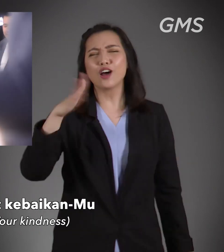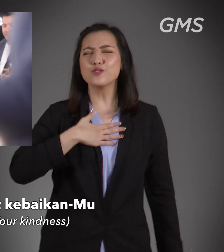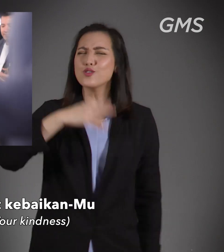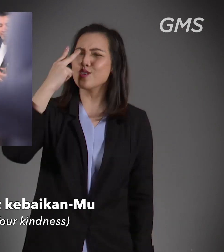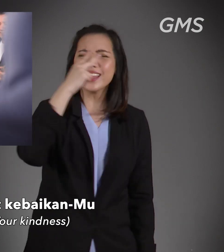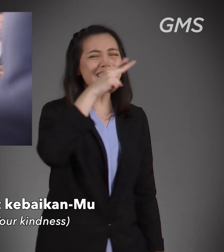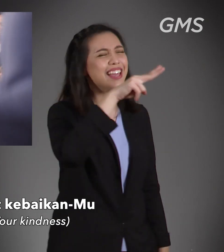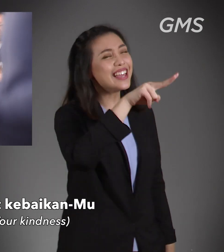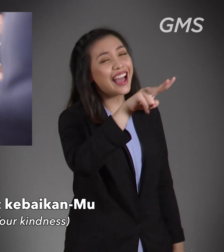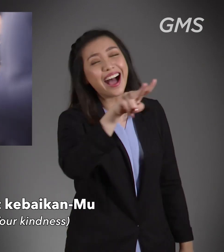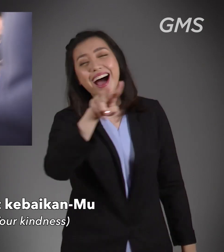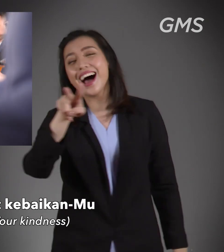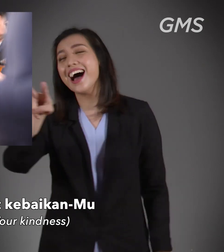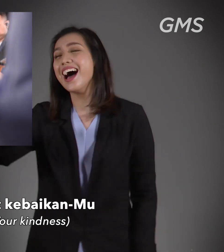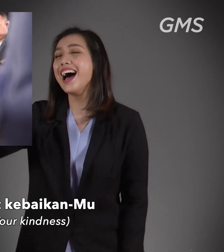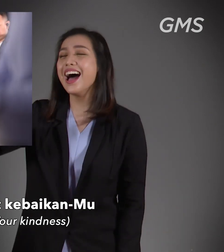Telah